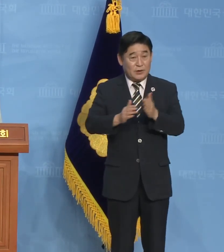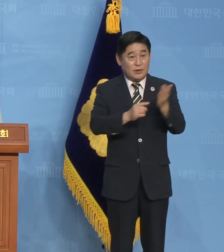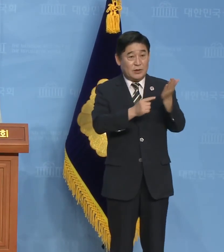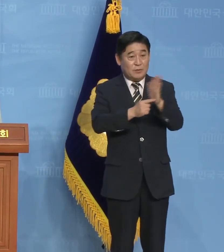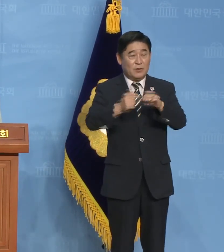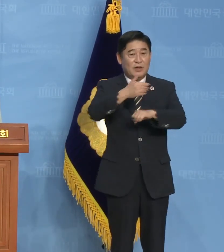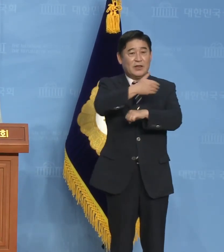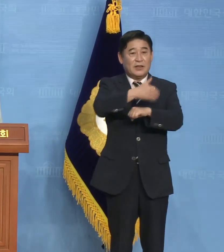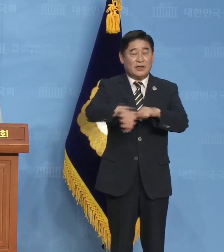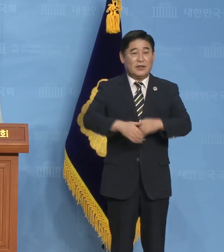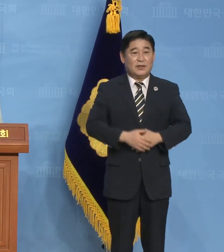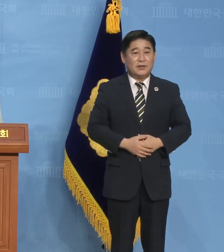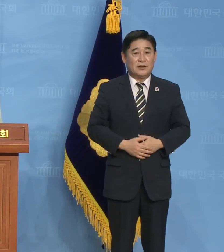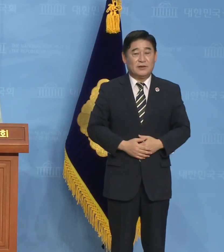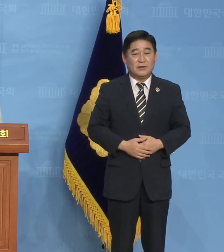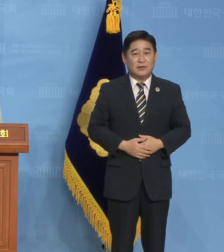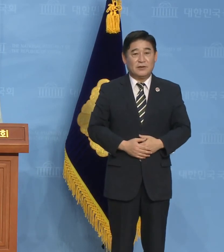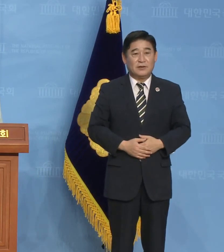배포할 예정입니다.